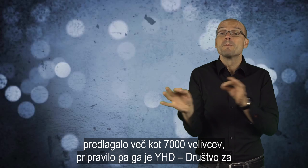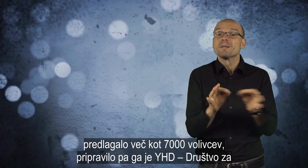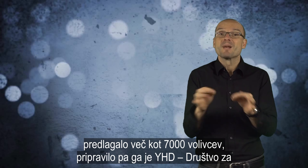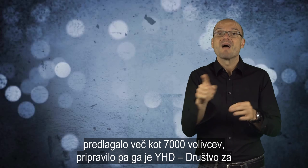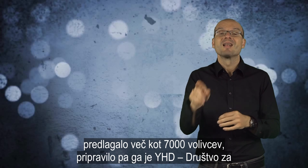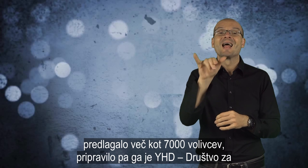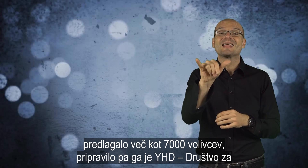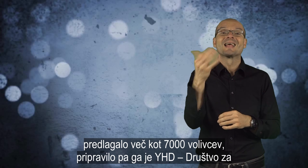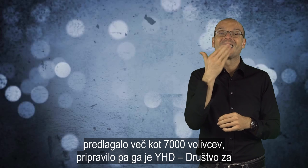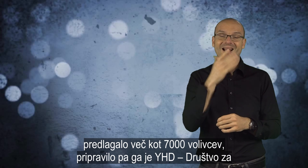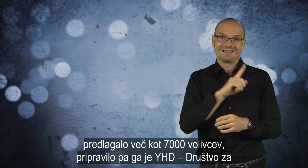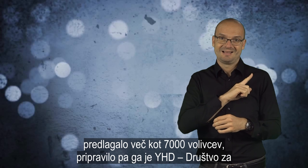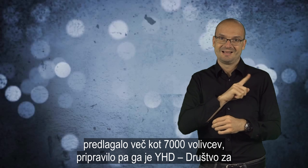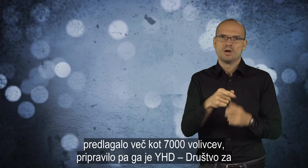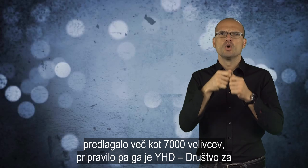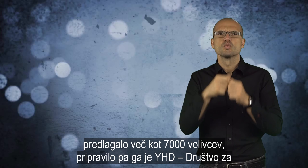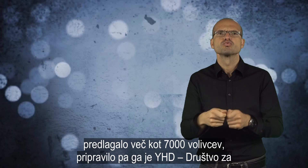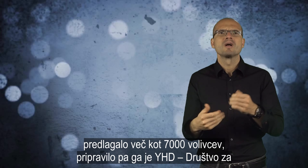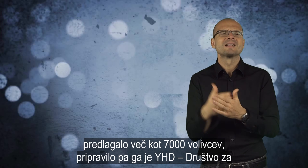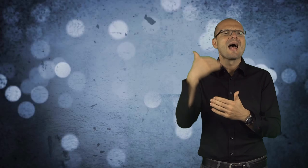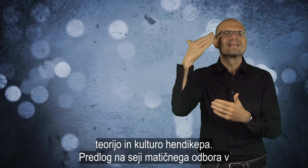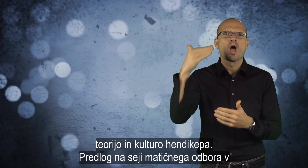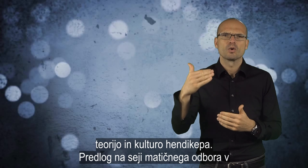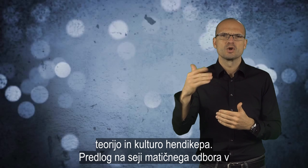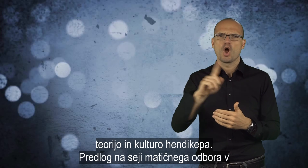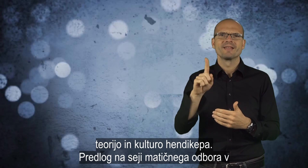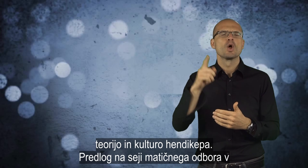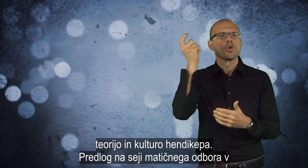Društvo za teorijo in kulturo hendikepa.